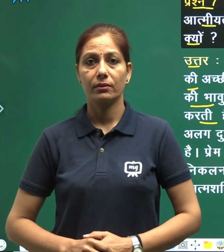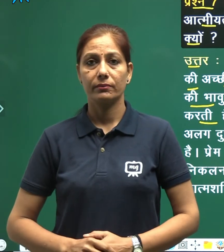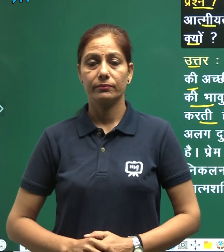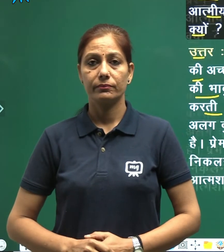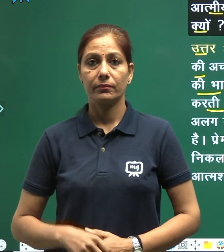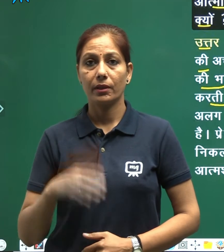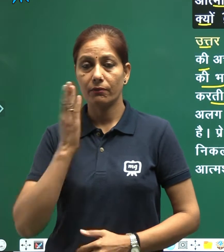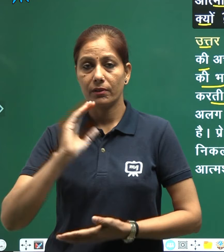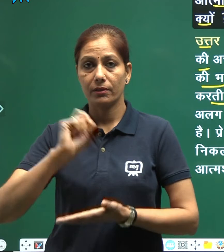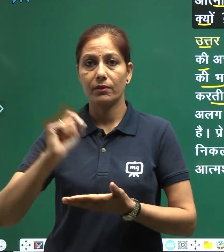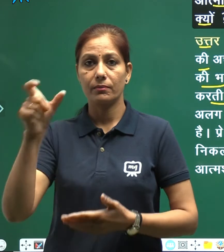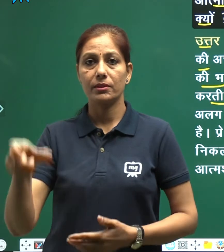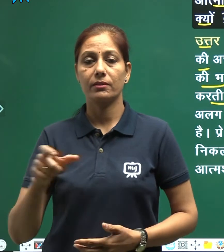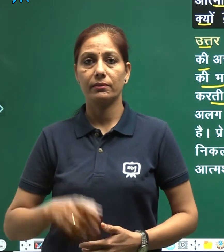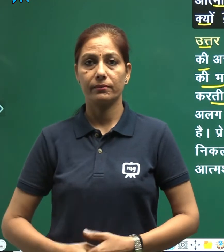कवि